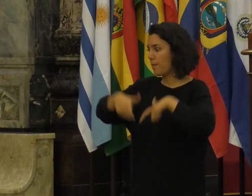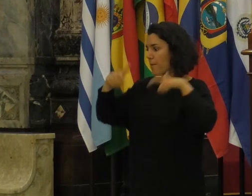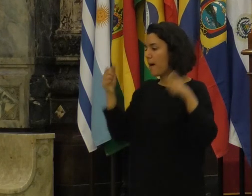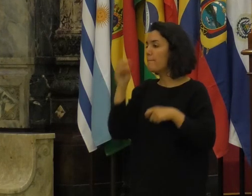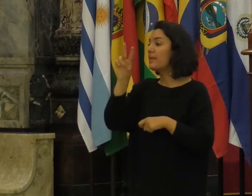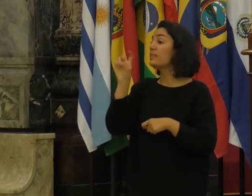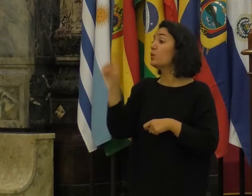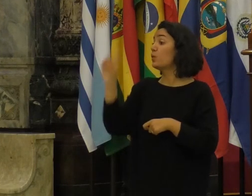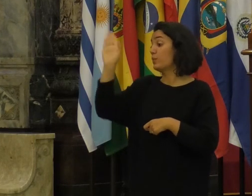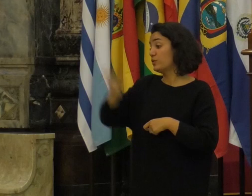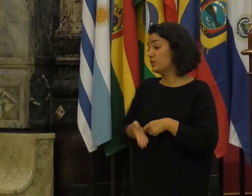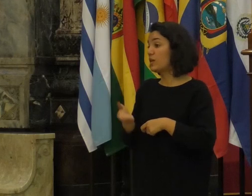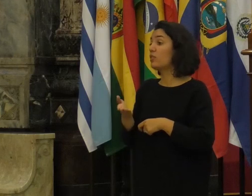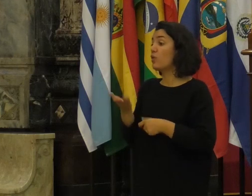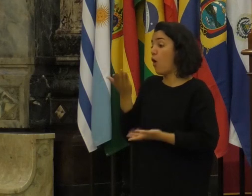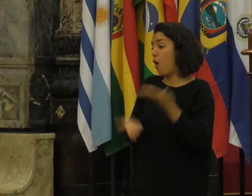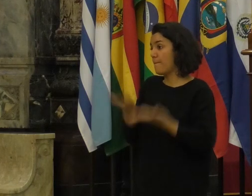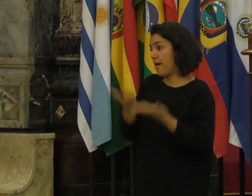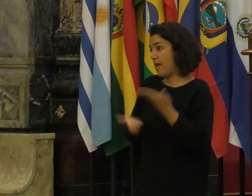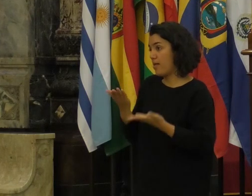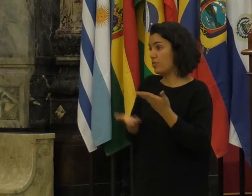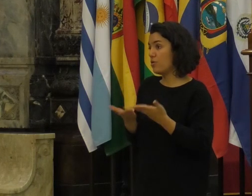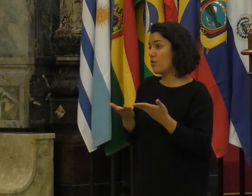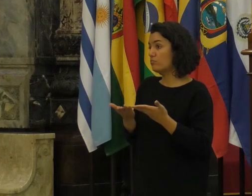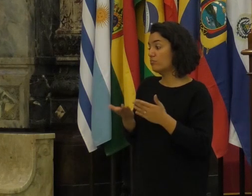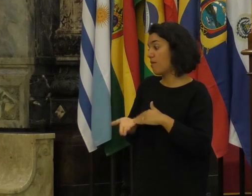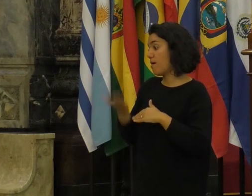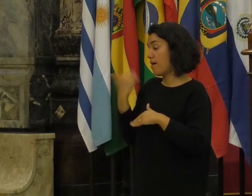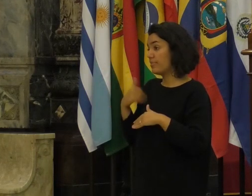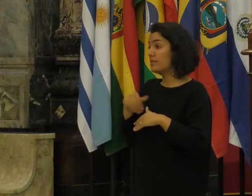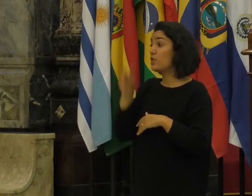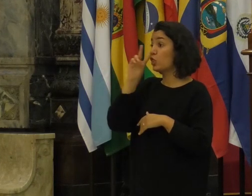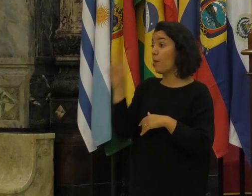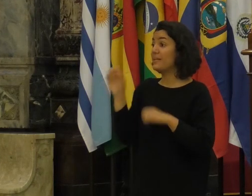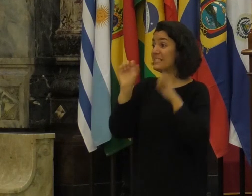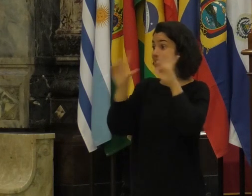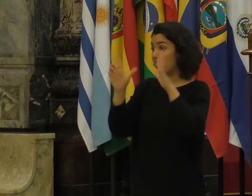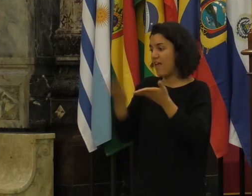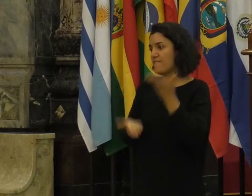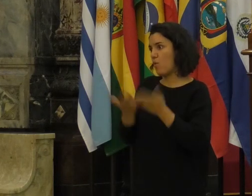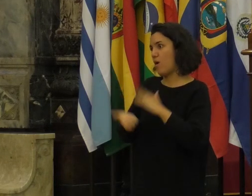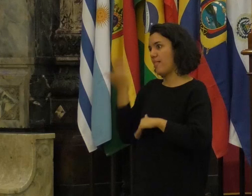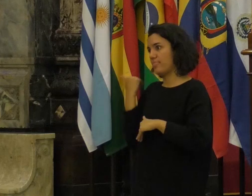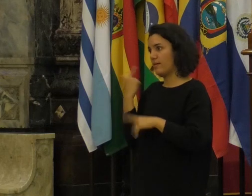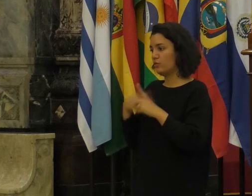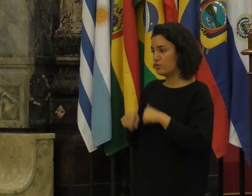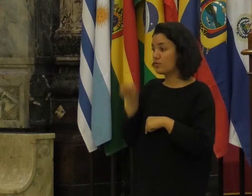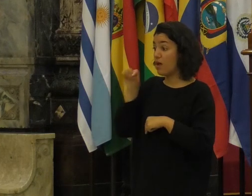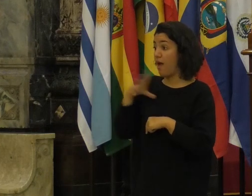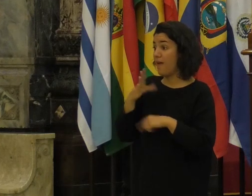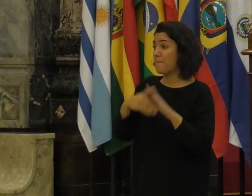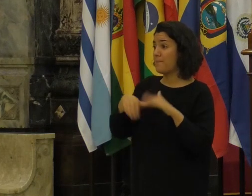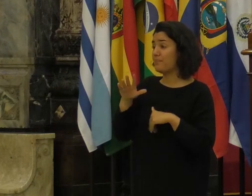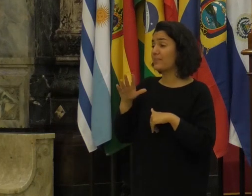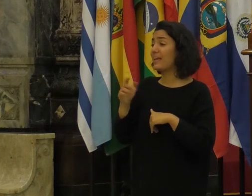21% con respecto al relativamente cercano 2007. Es decir, hay casi 8 millones de